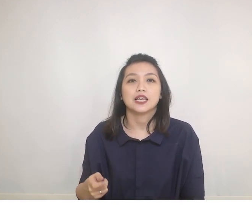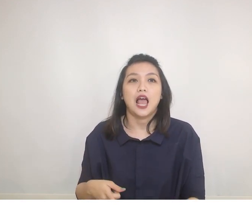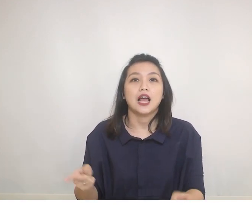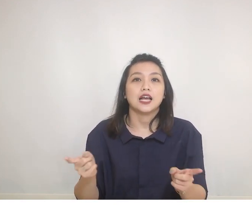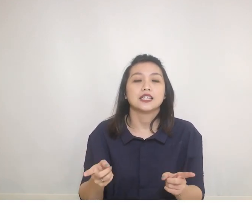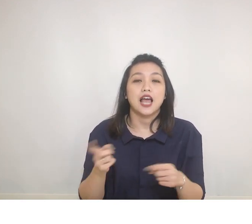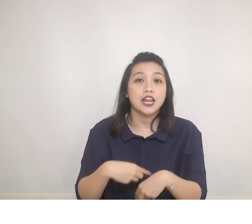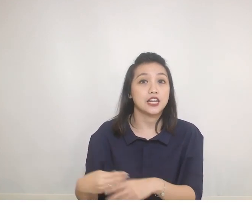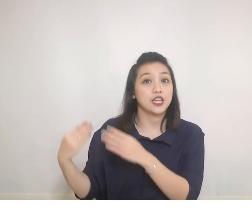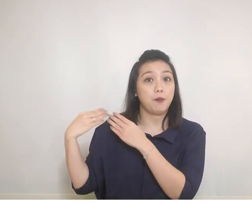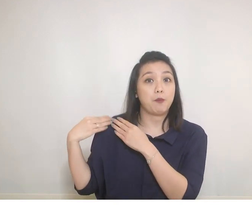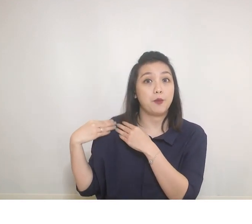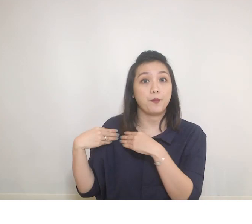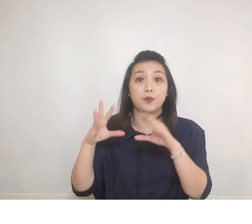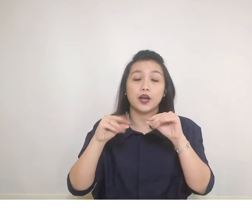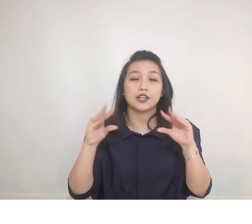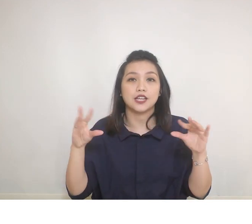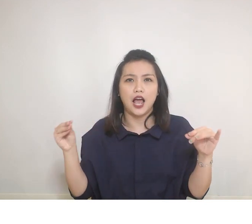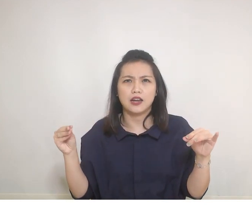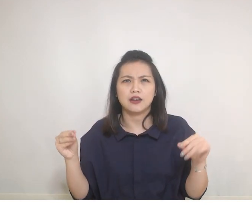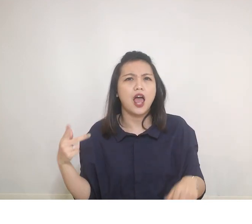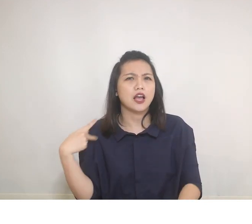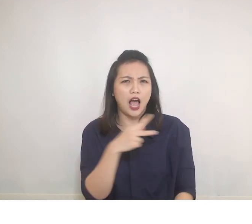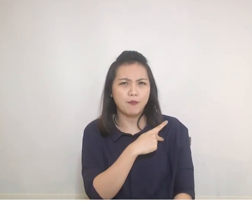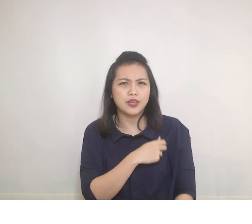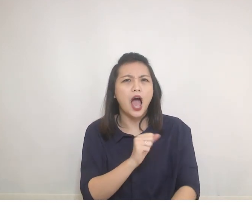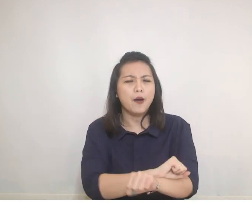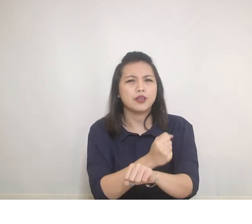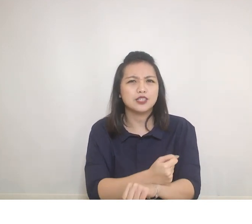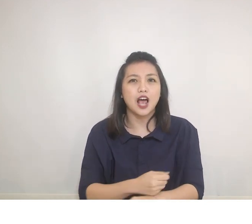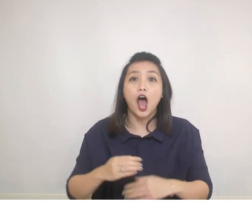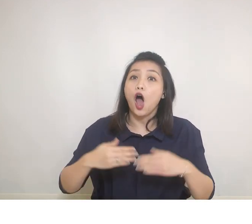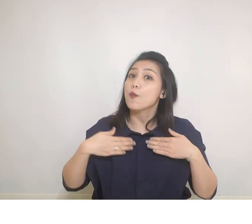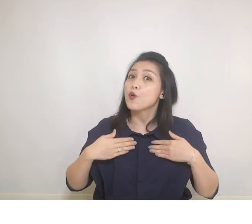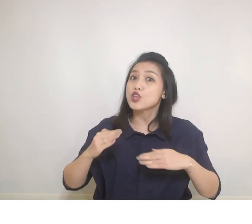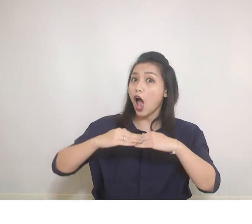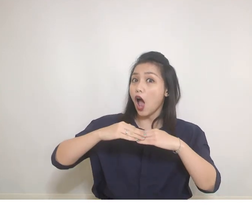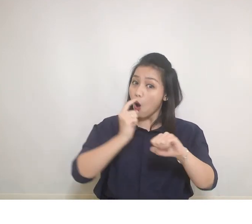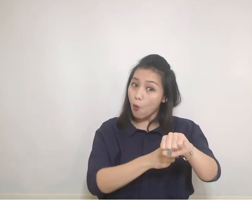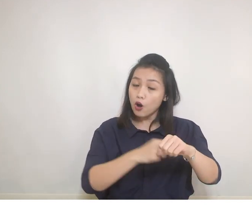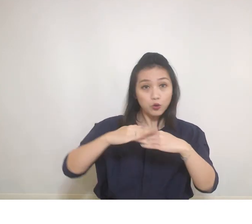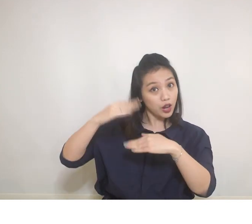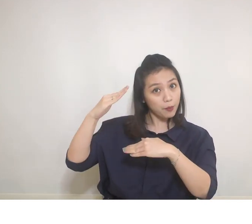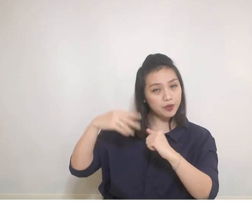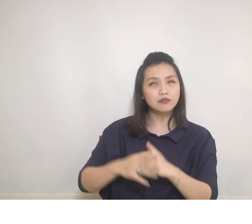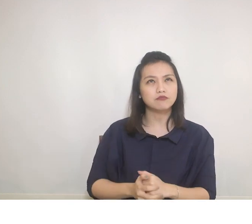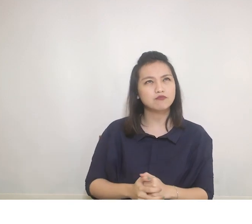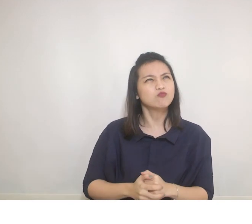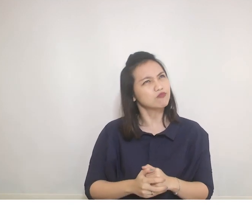bilang bahwa kami memakai urapan untuk memanipulasi Tuhan. Wah, itu